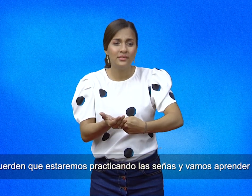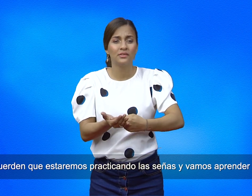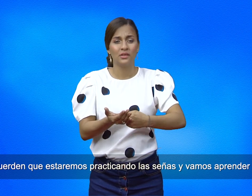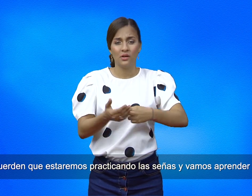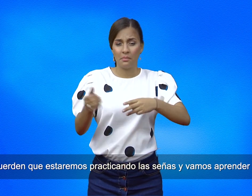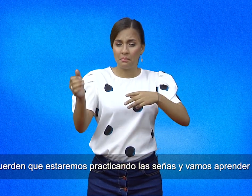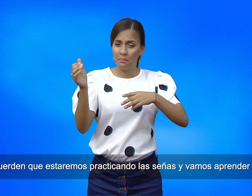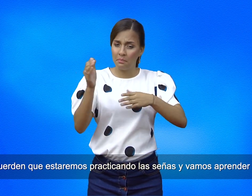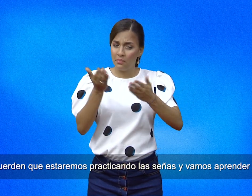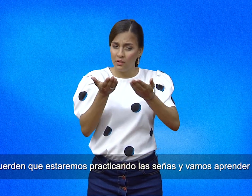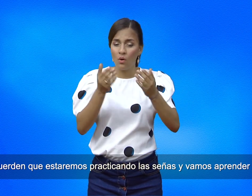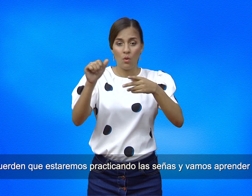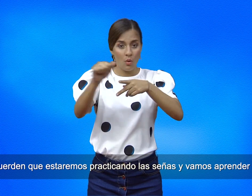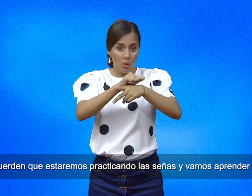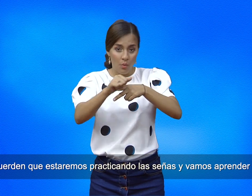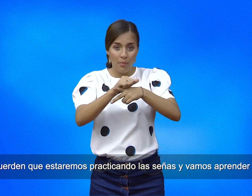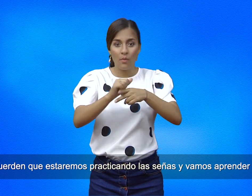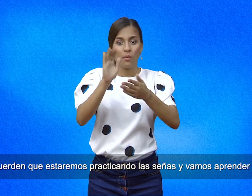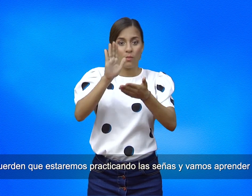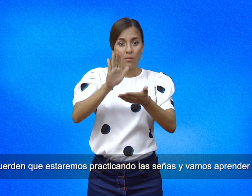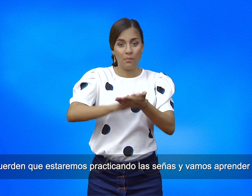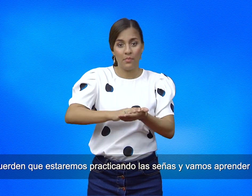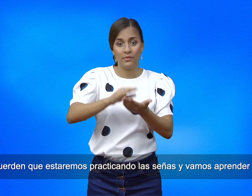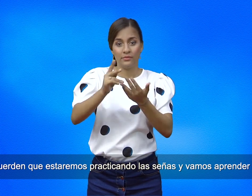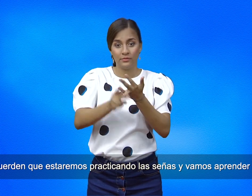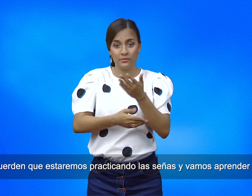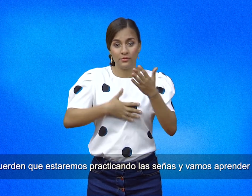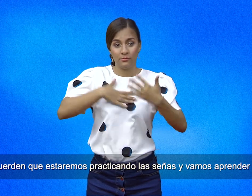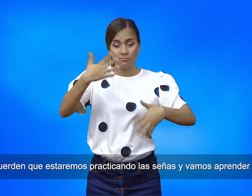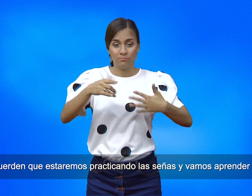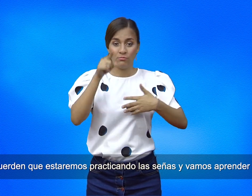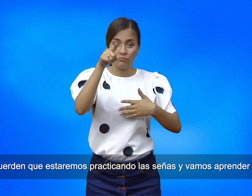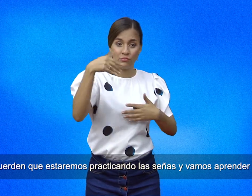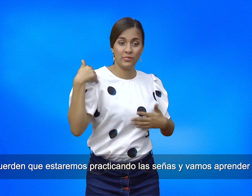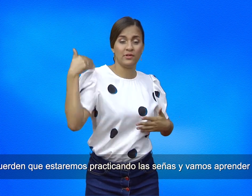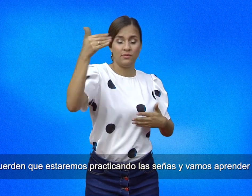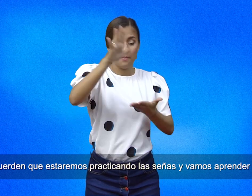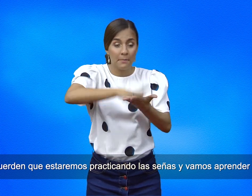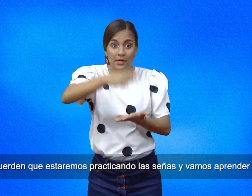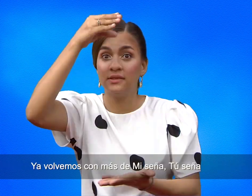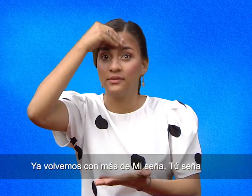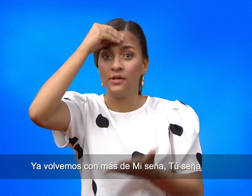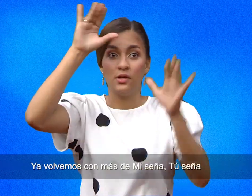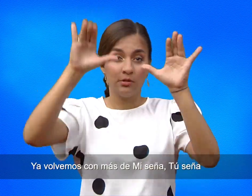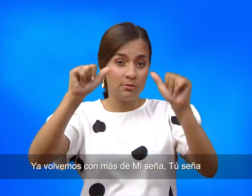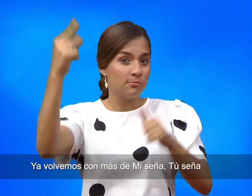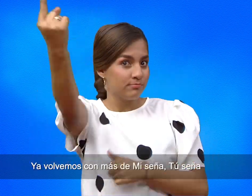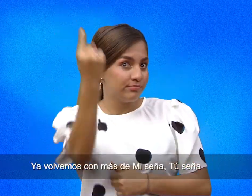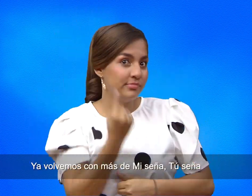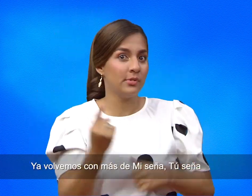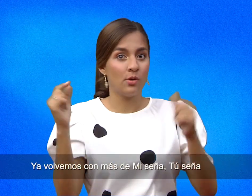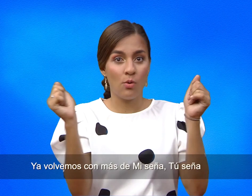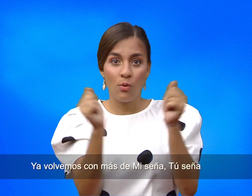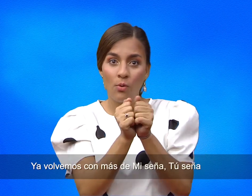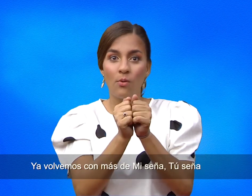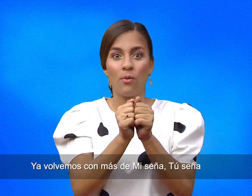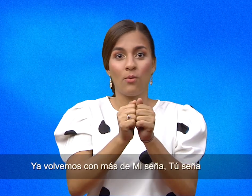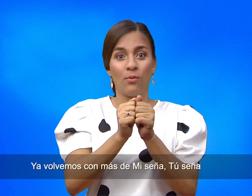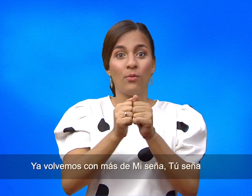Recuerden que estaremos practicando la seña y vamos a aprender. Ya volvemos con más